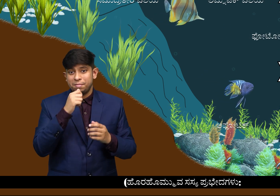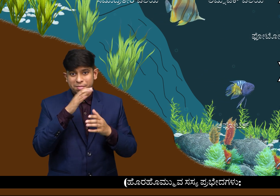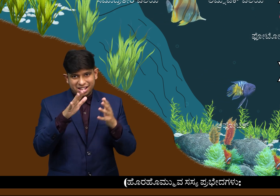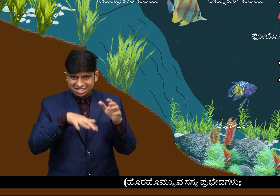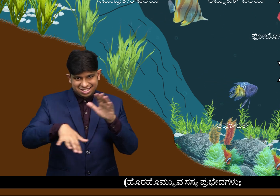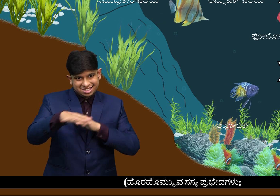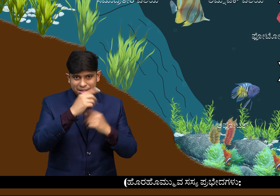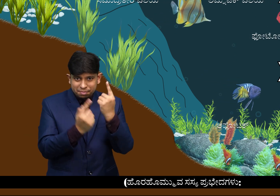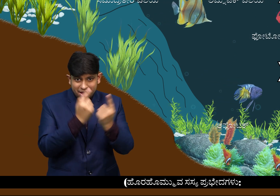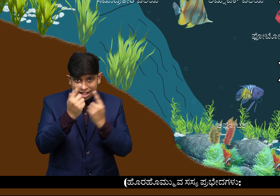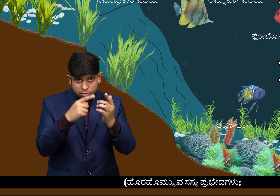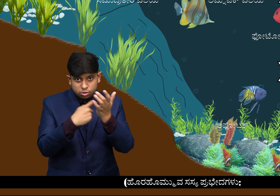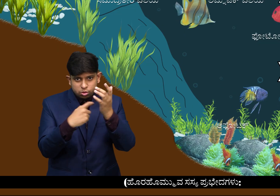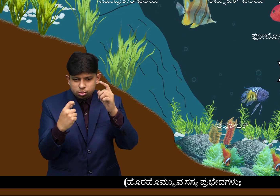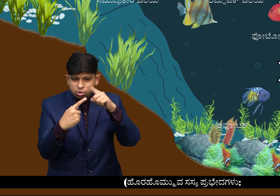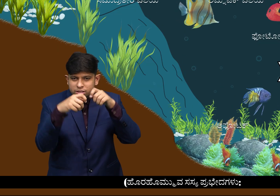ಹೊರಹೊಮ್ಮುವ ಸಸ್ಯ ಪ್ರಭೇದಗಳು.